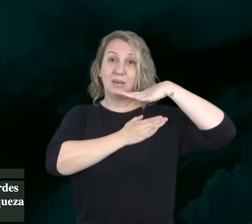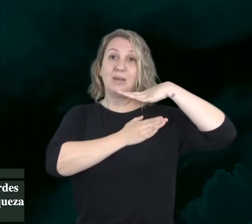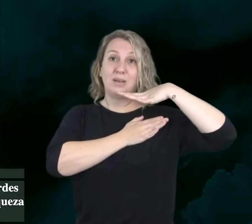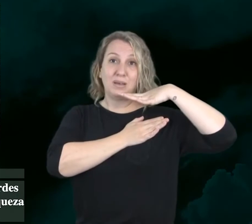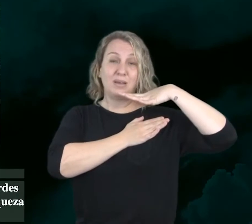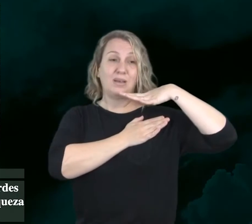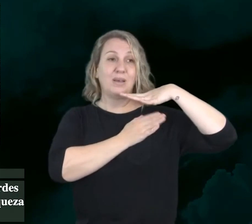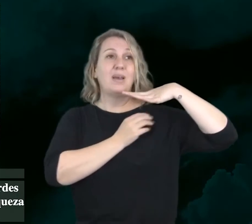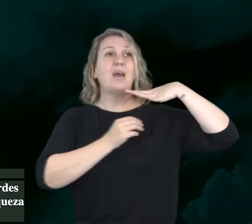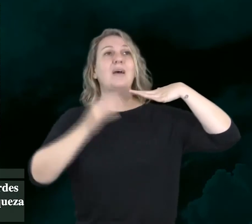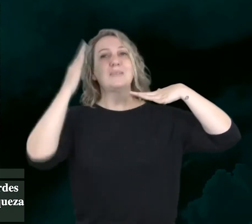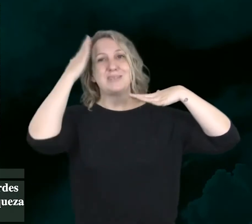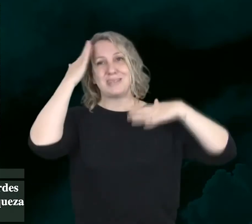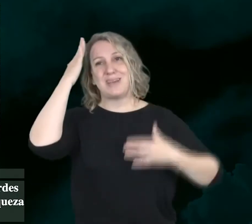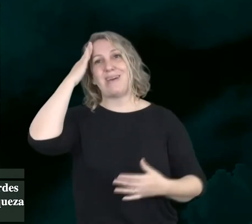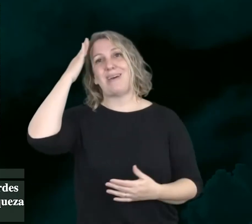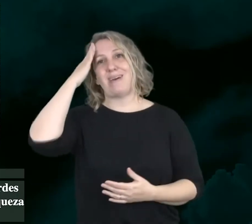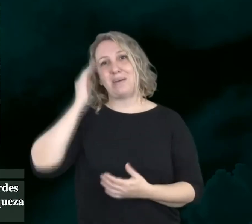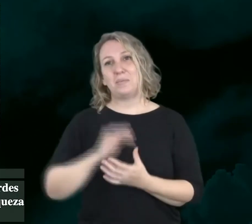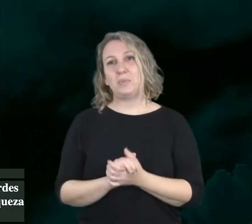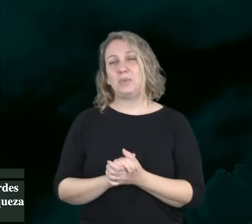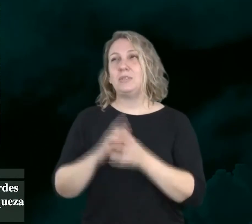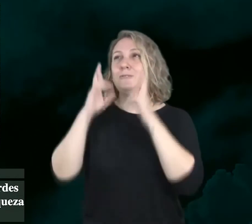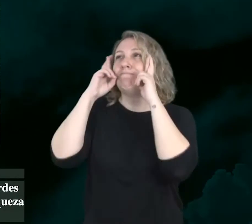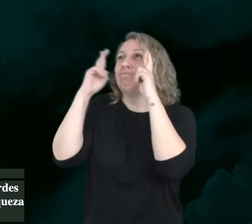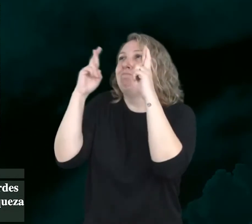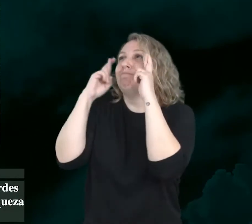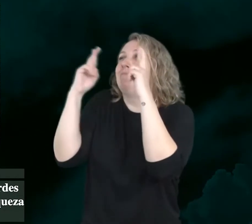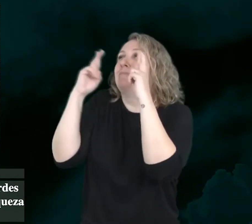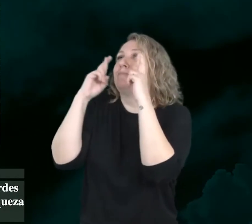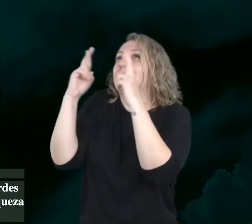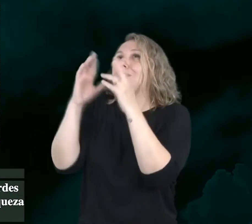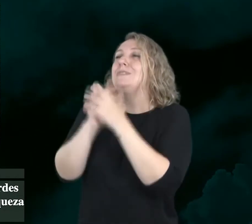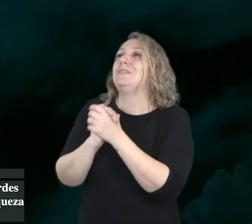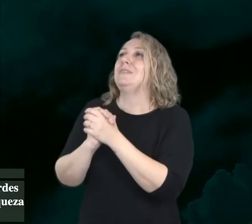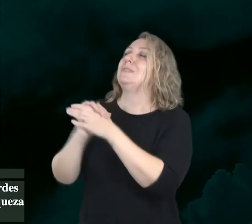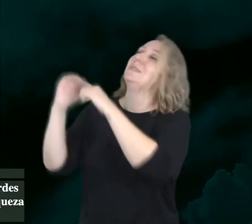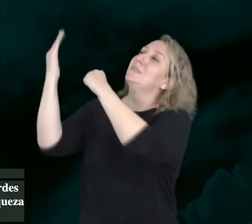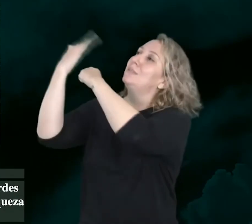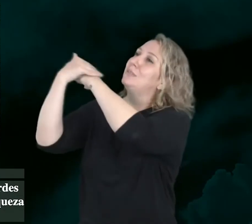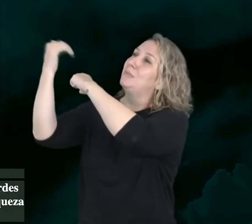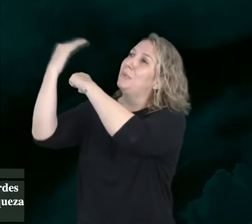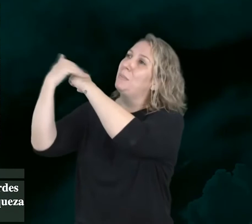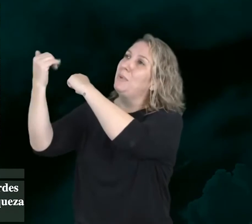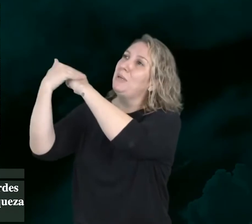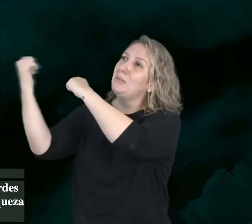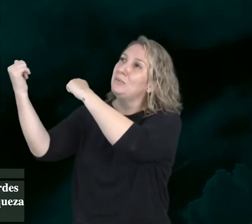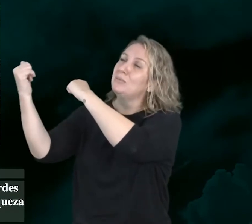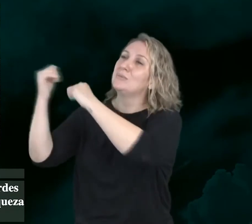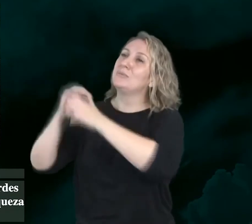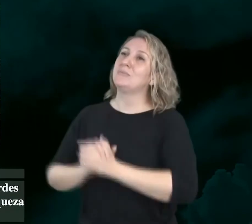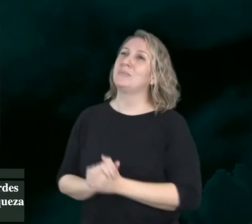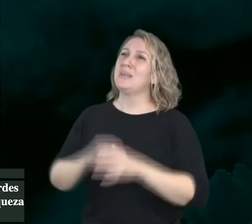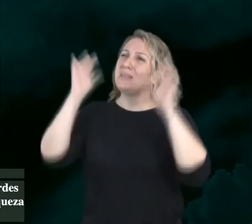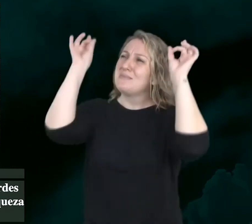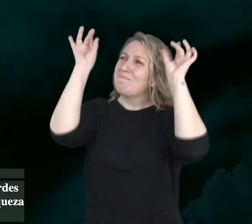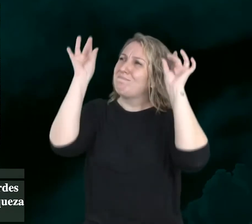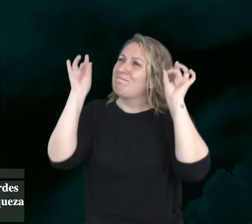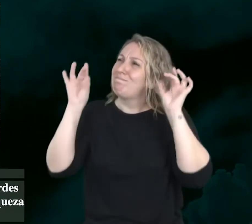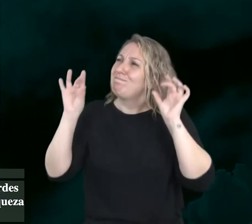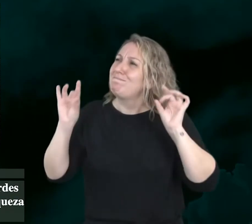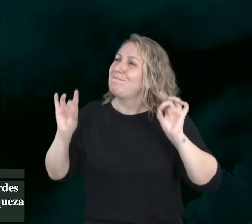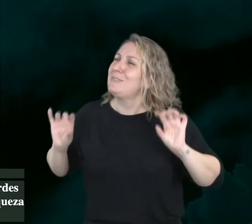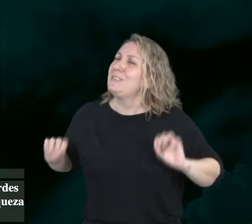saberdes qual é a esperança do seu chamamento e qual a riqueza da glória da sua herança nos